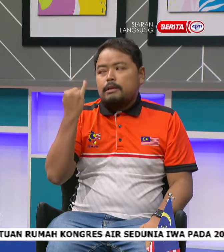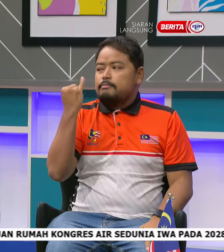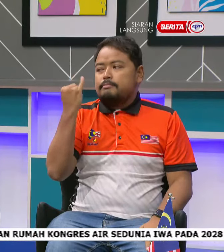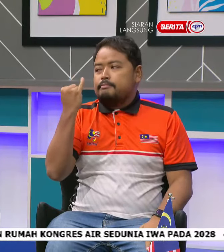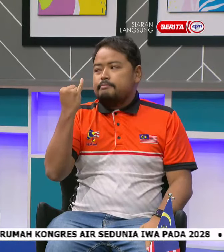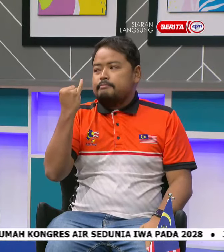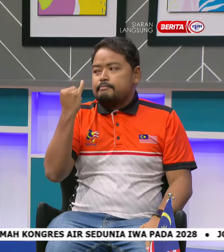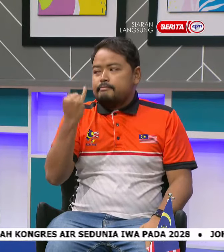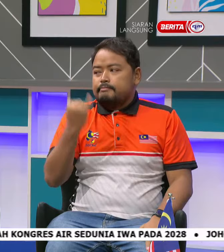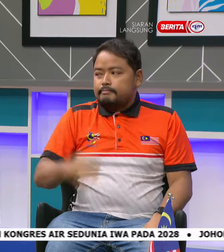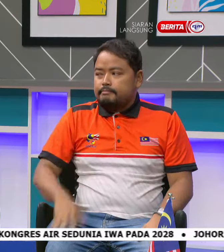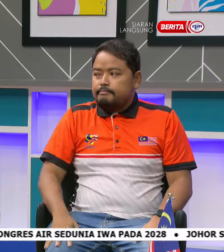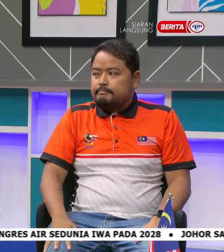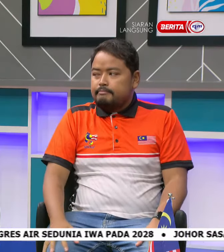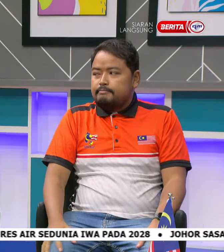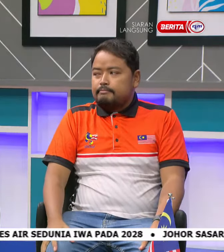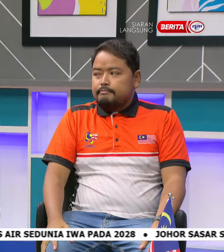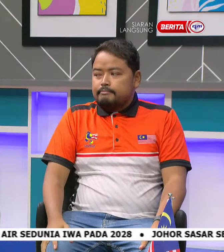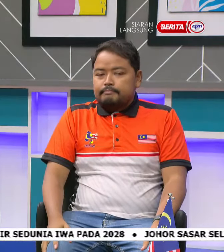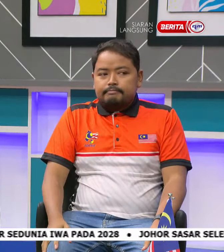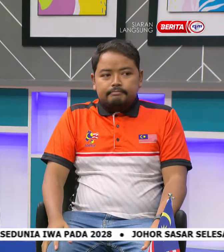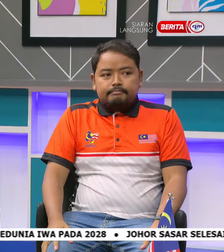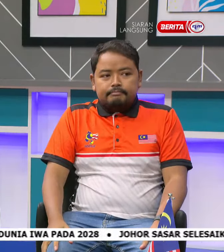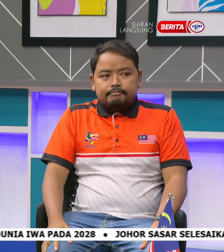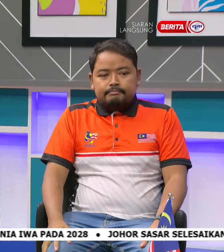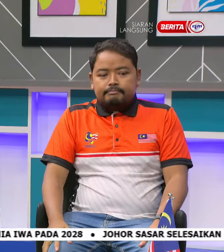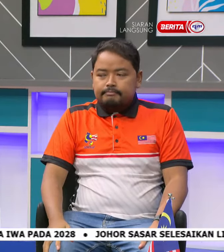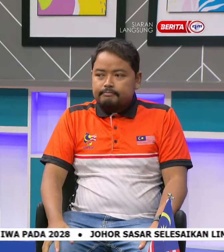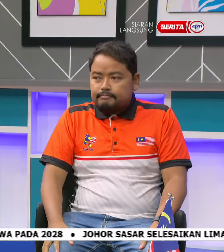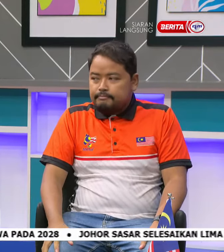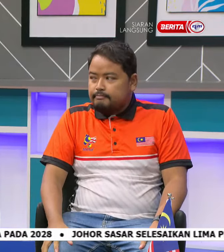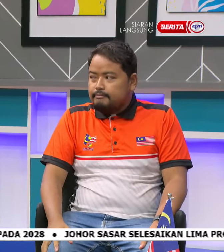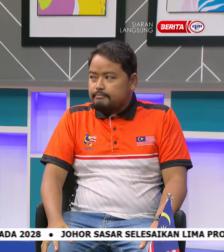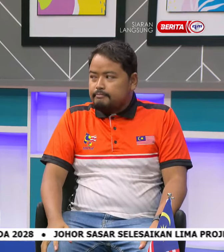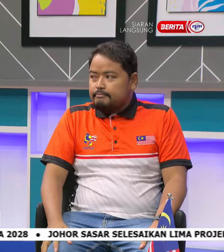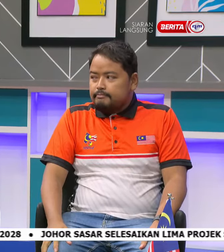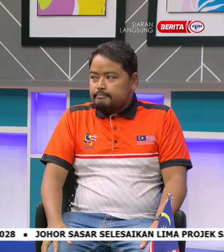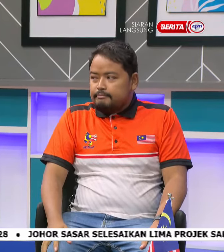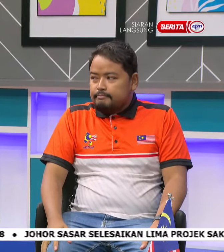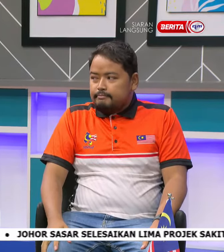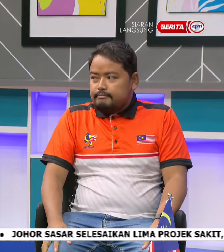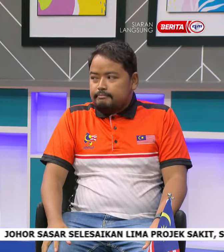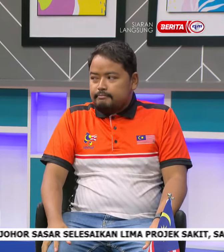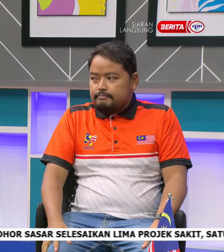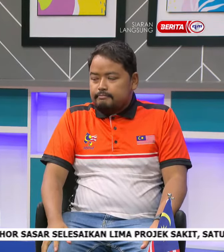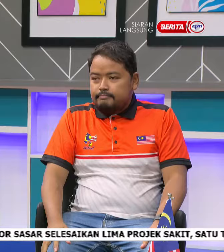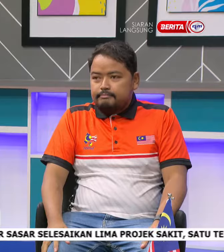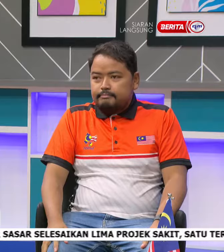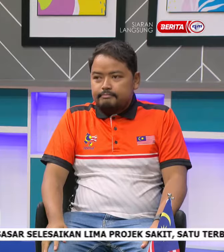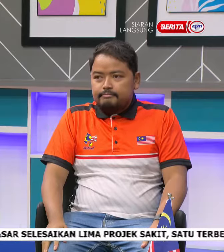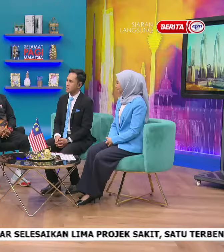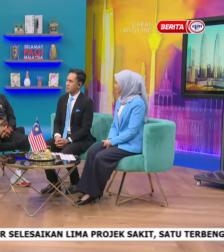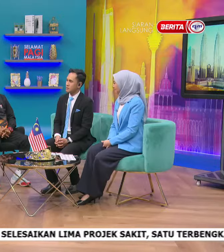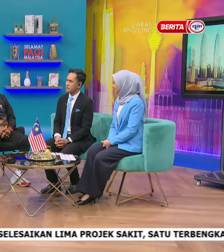majelis suka negara MSN ini yang terakhirlah sebelum menuju ke sepak bola